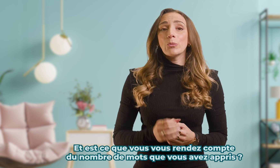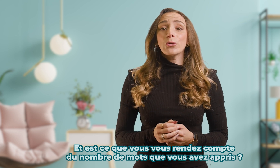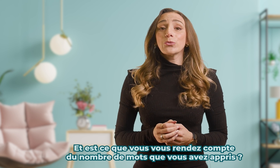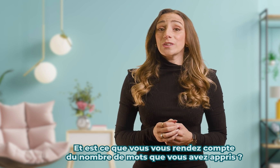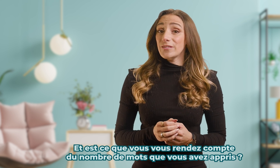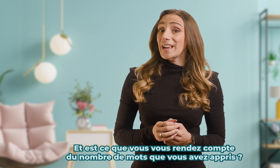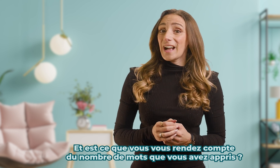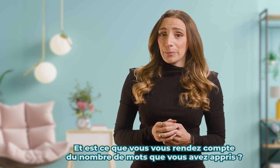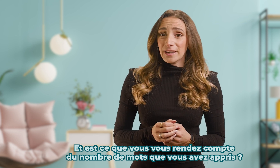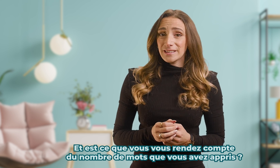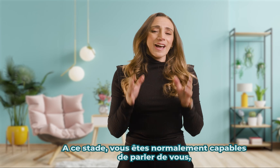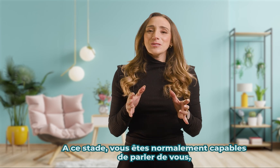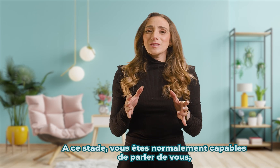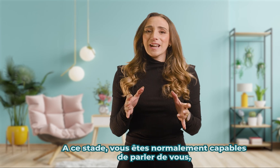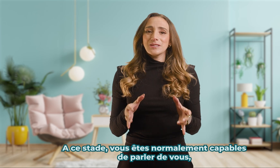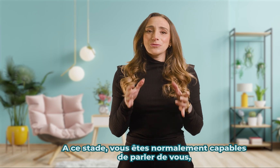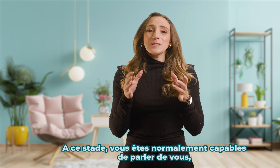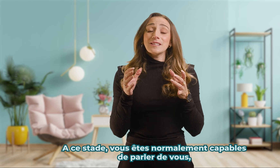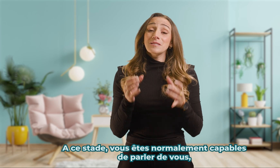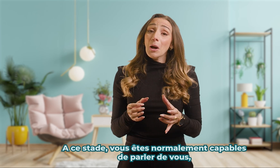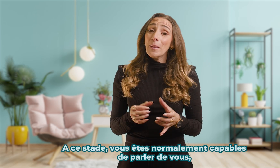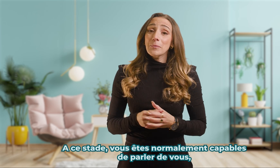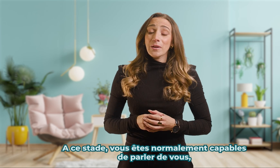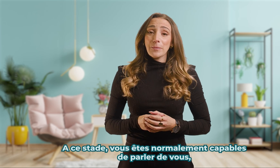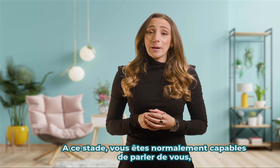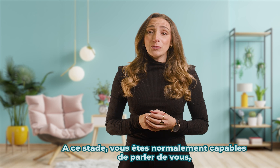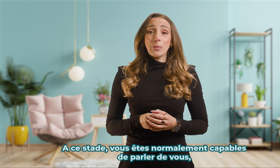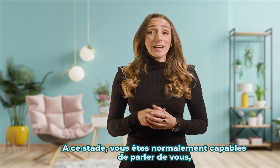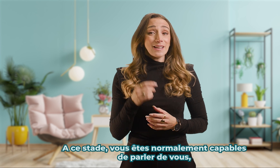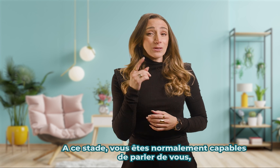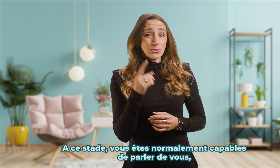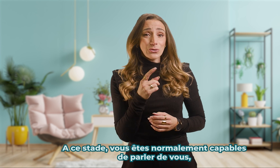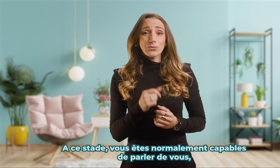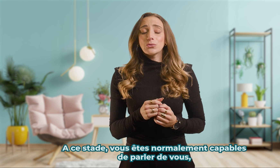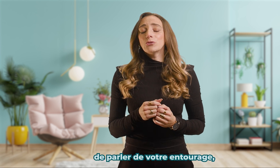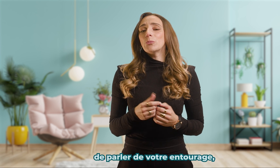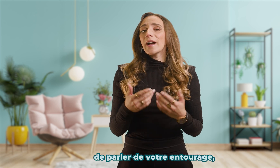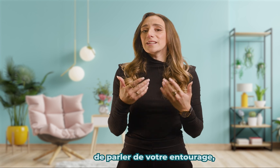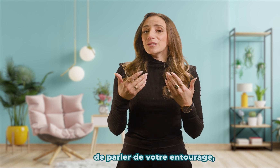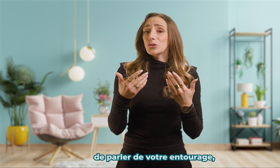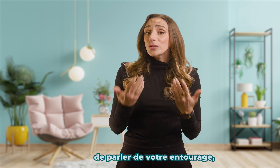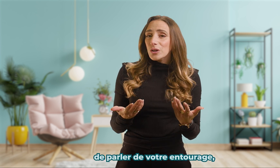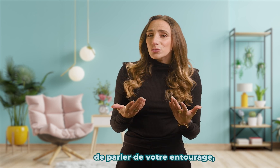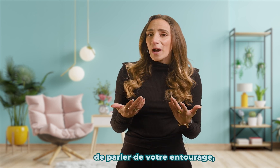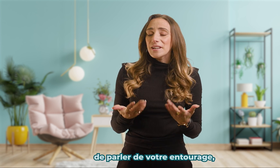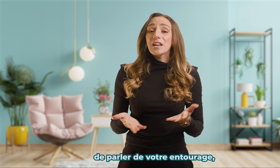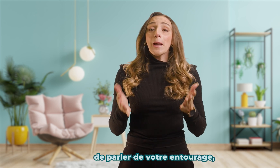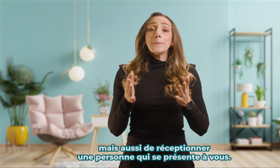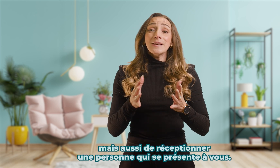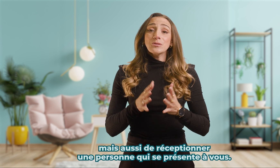que vous avez appris? À ce stade, vous êtes normalement capable de parler de vous, de parler de votre entourage, mais